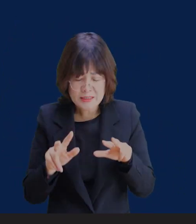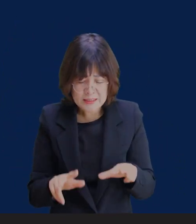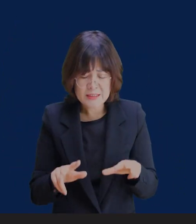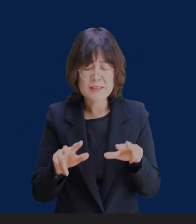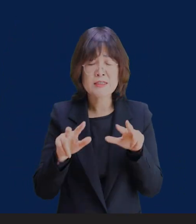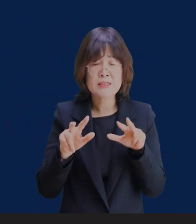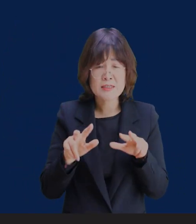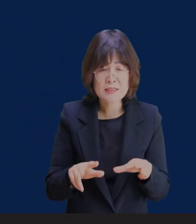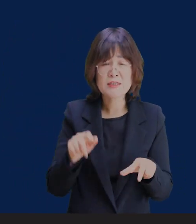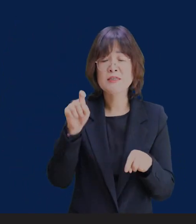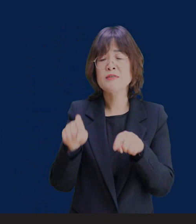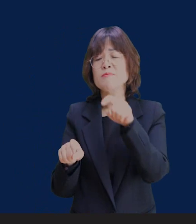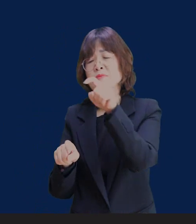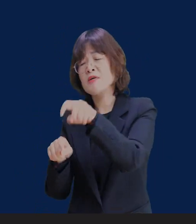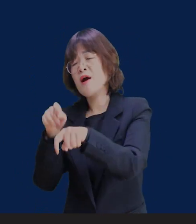지금